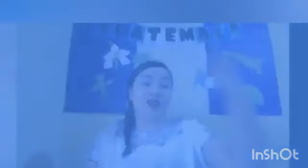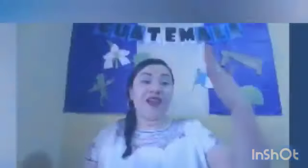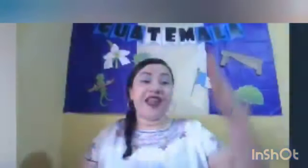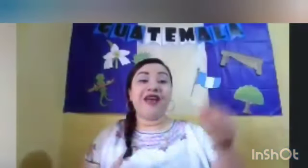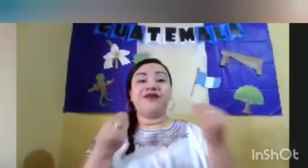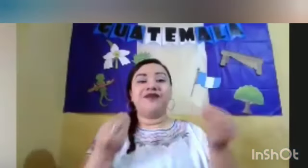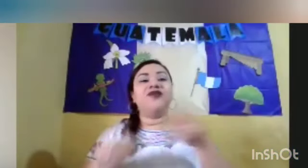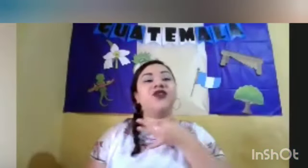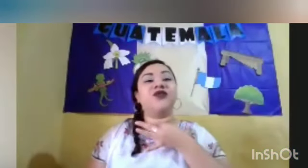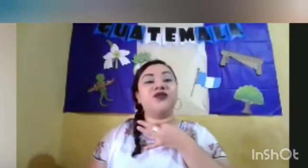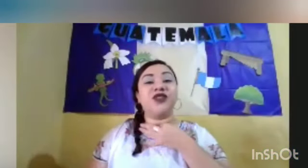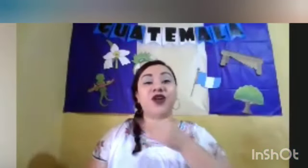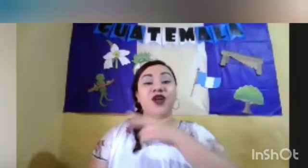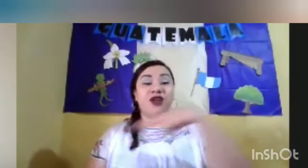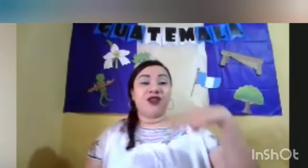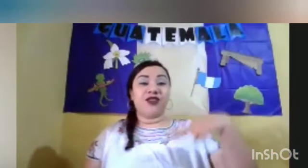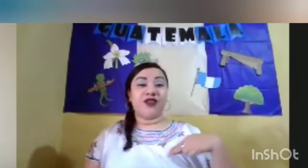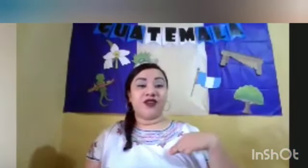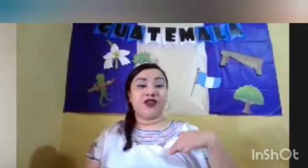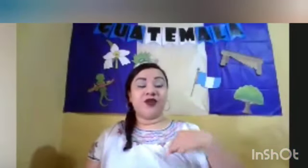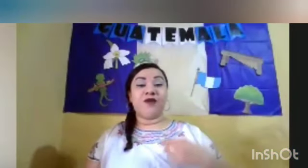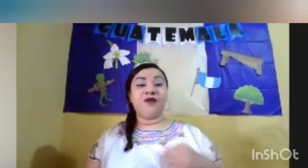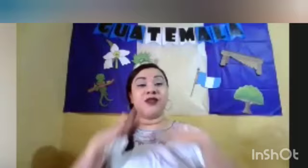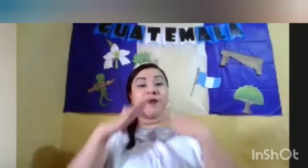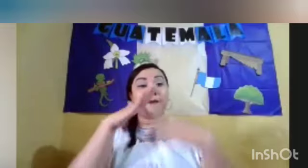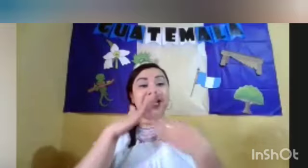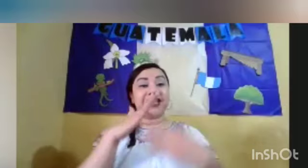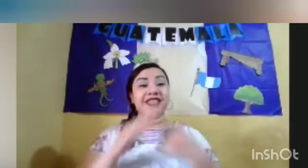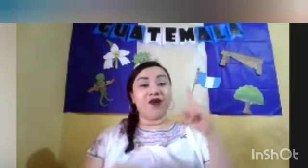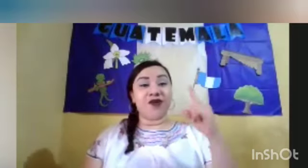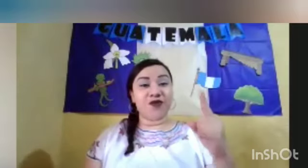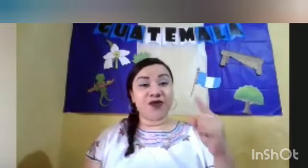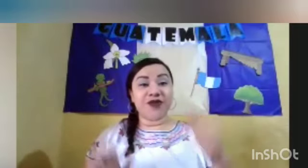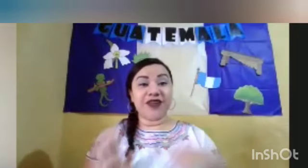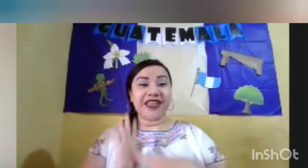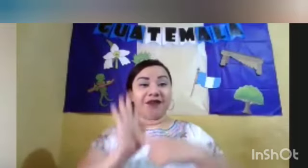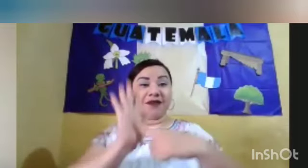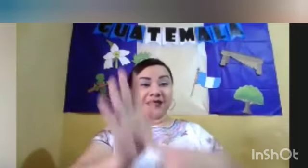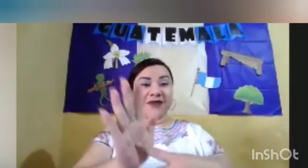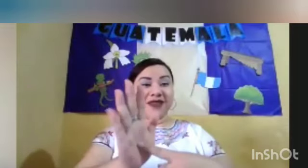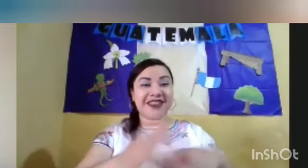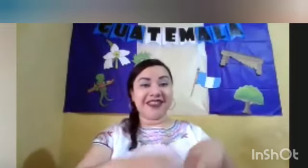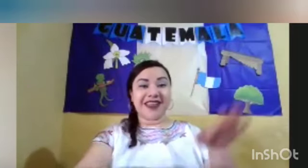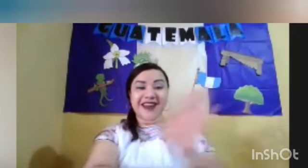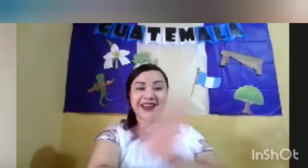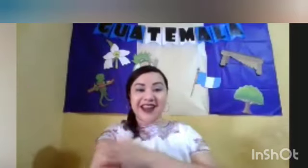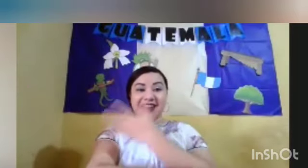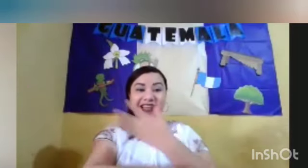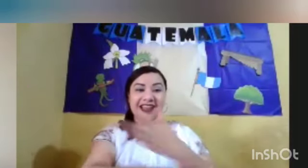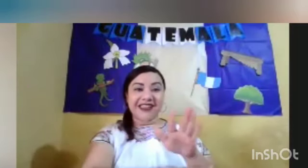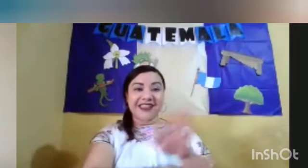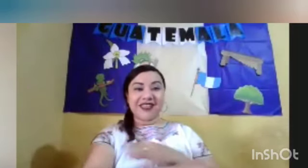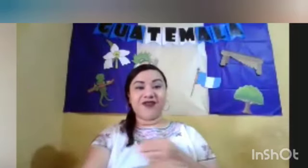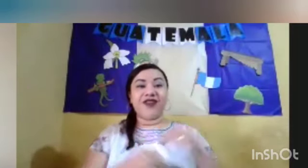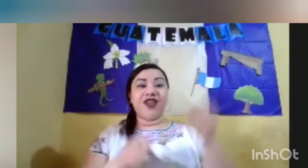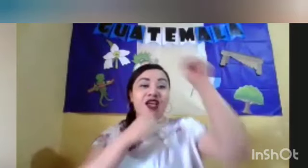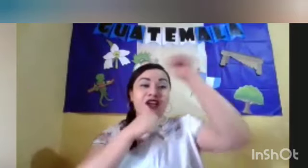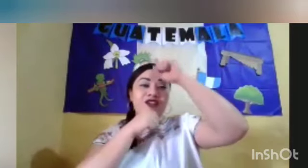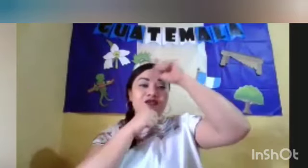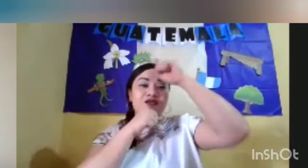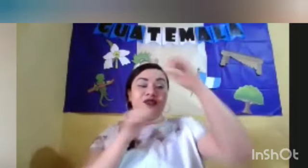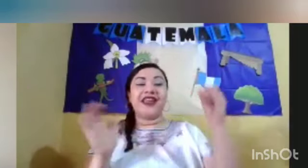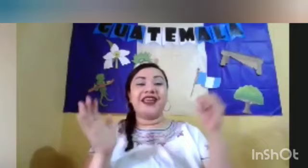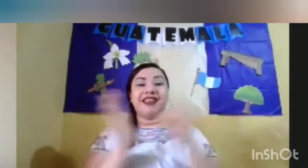Hola, mucho gusto. Nosotros somos Básico 1 y les vamos a presentar la canción